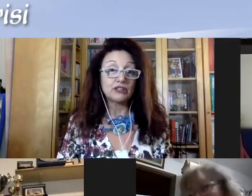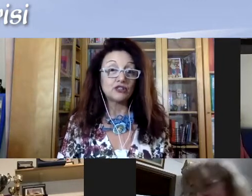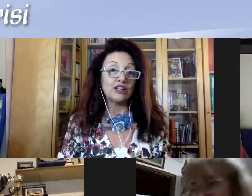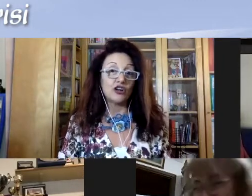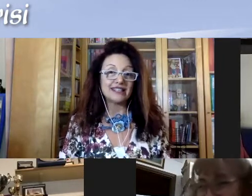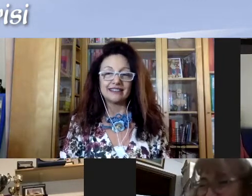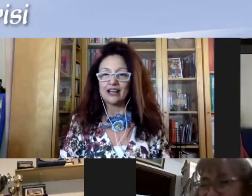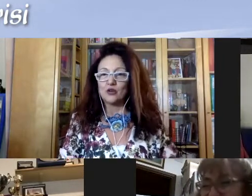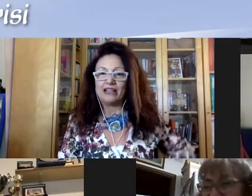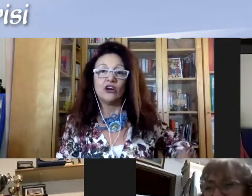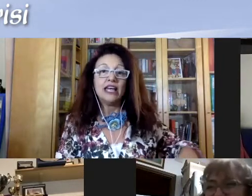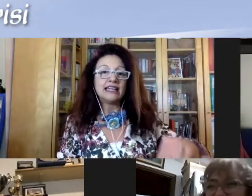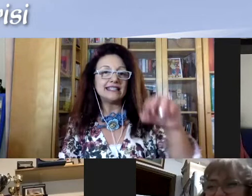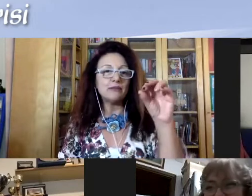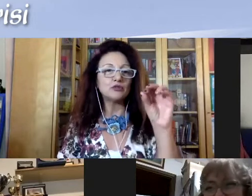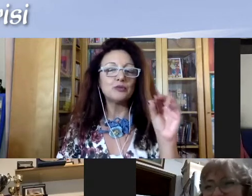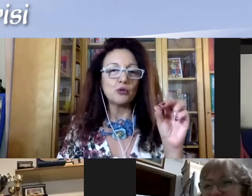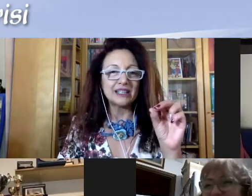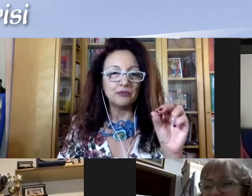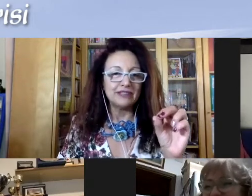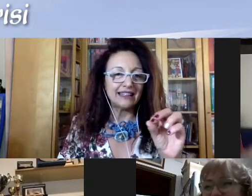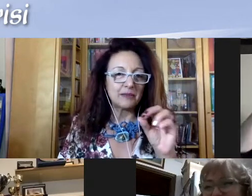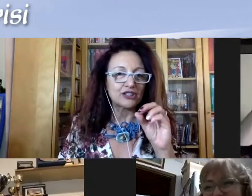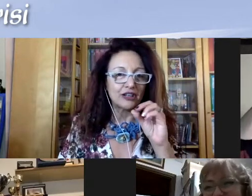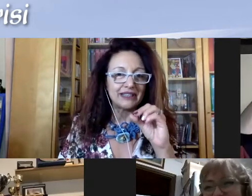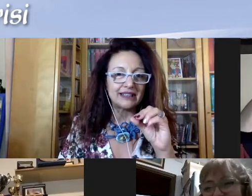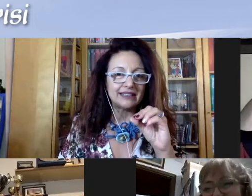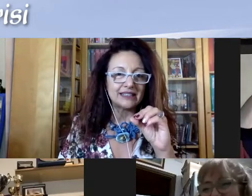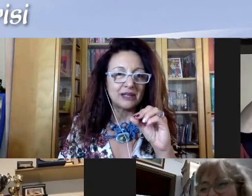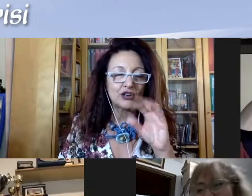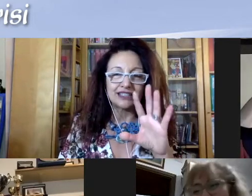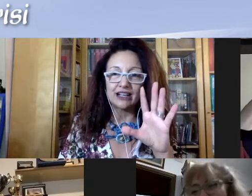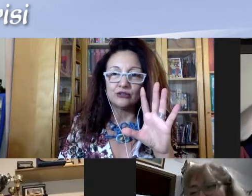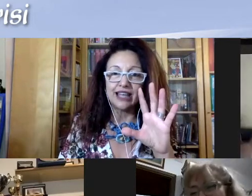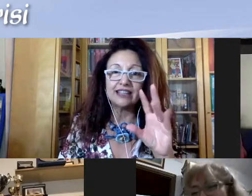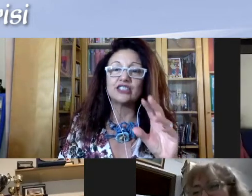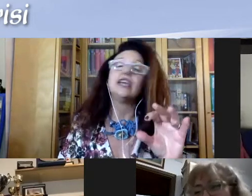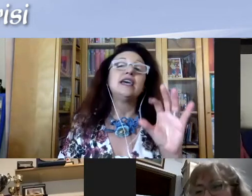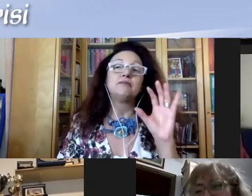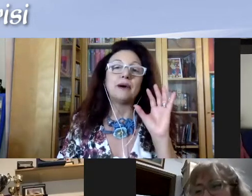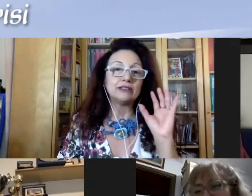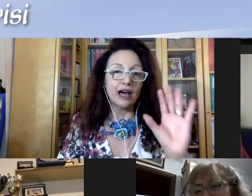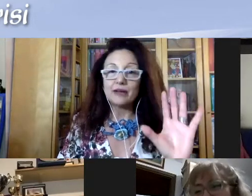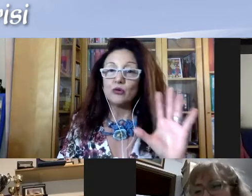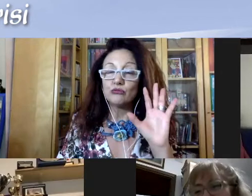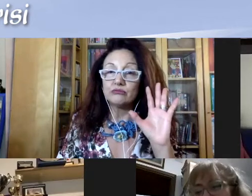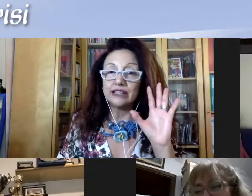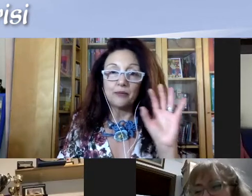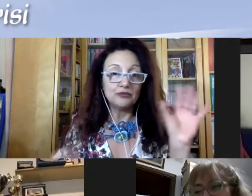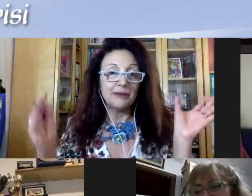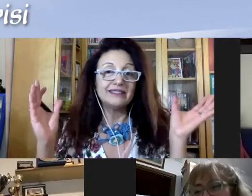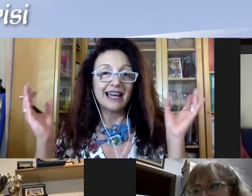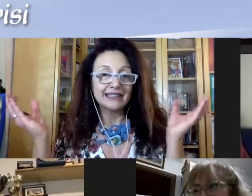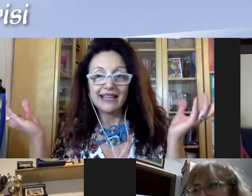Avevo un'espressione, Loris, che te la raccomando. Iniziamo subito questa puntata perché so che avete tantissime cose da raccontarci. Avremo